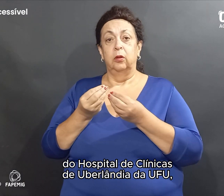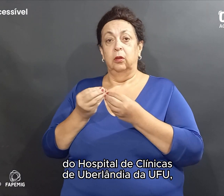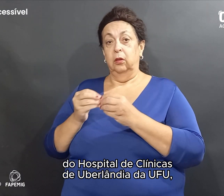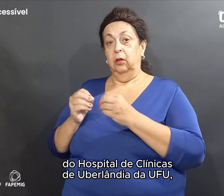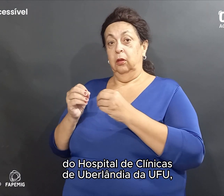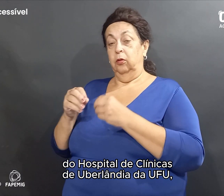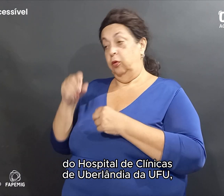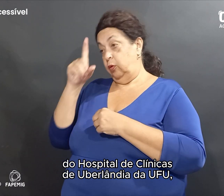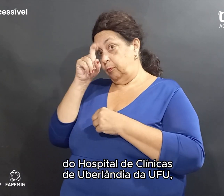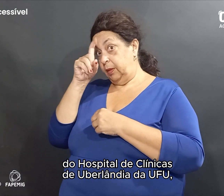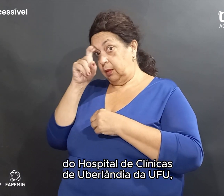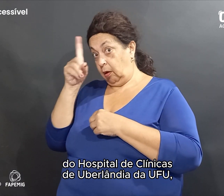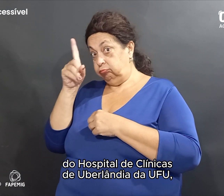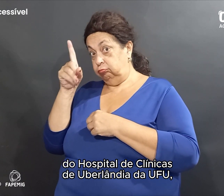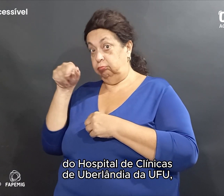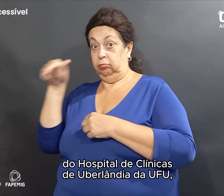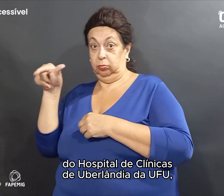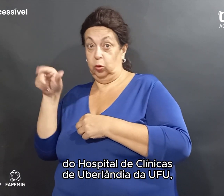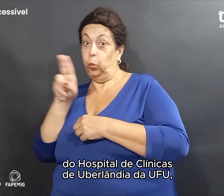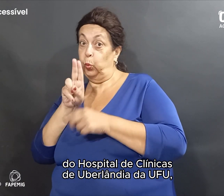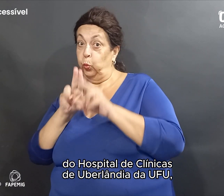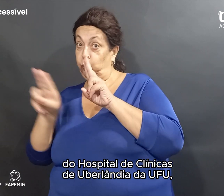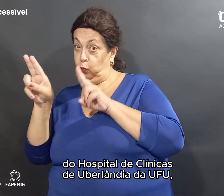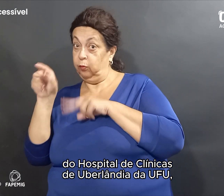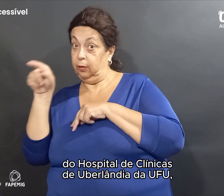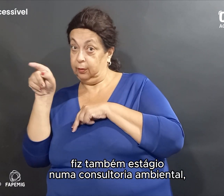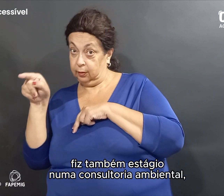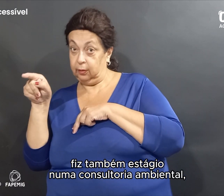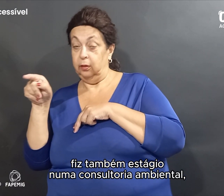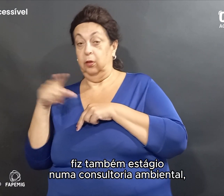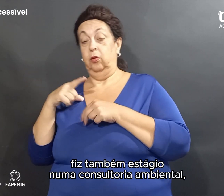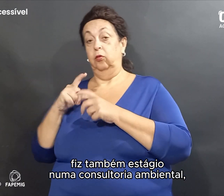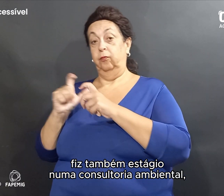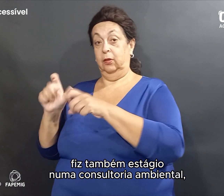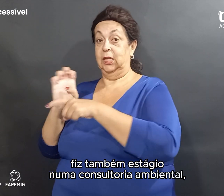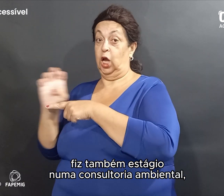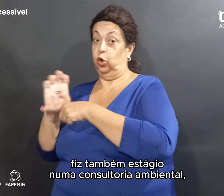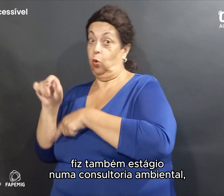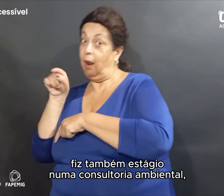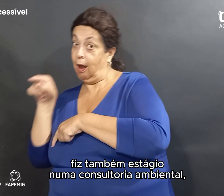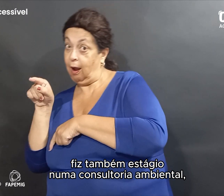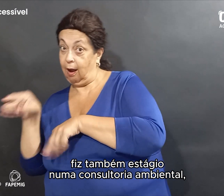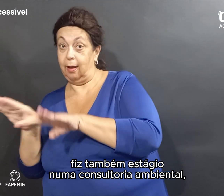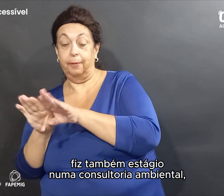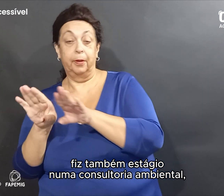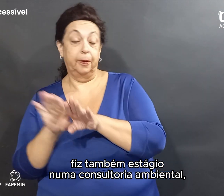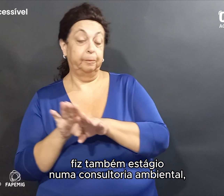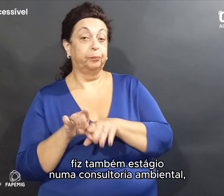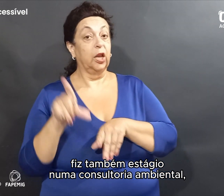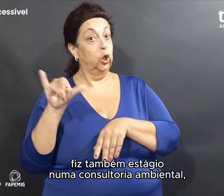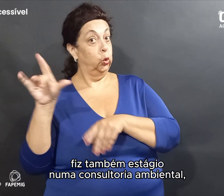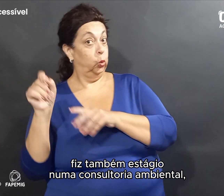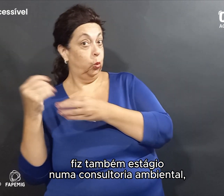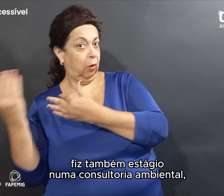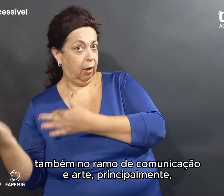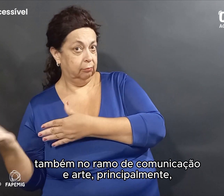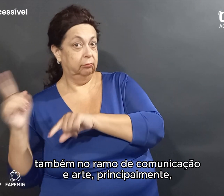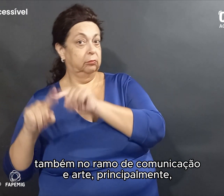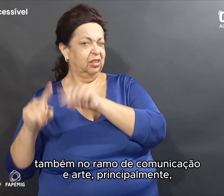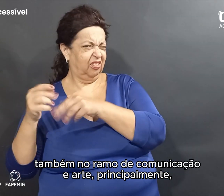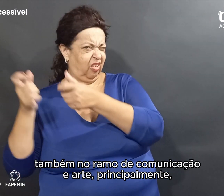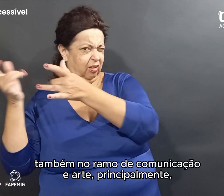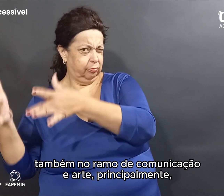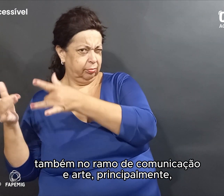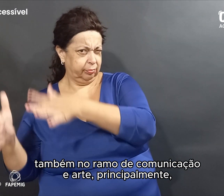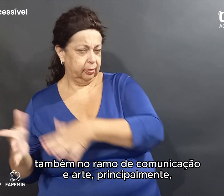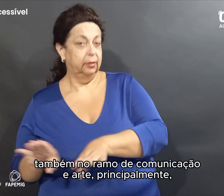saúde, do Hospital das Clínicas aí de Uberlândia, da UFO. Fiz também estágio numa consultoria ambiental, também